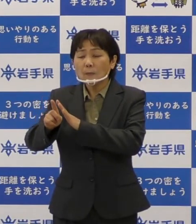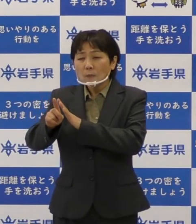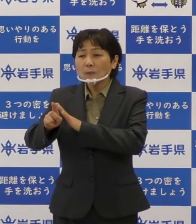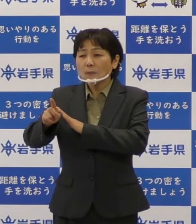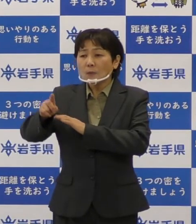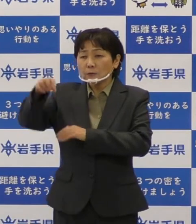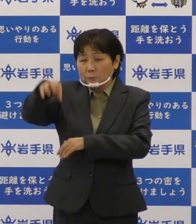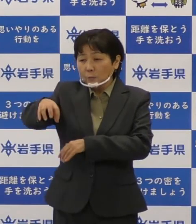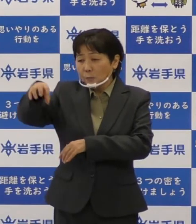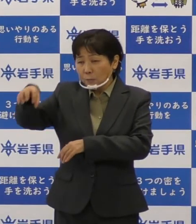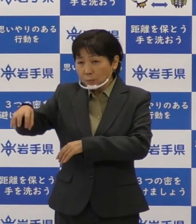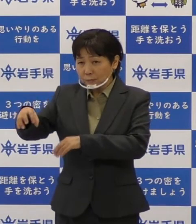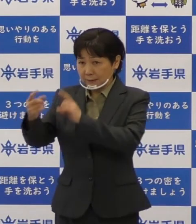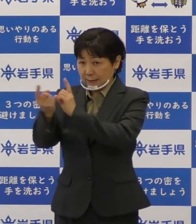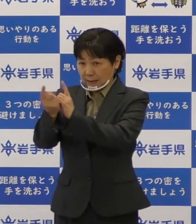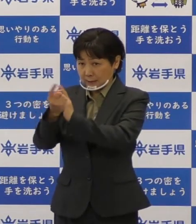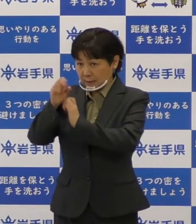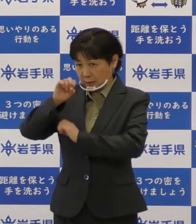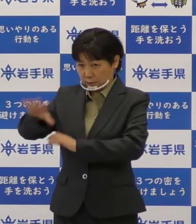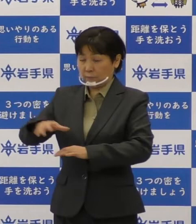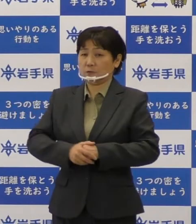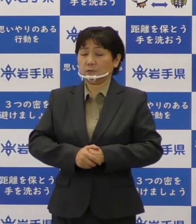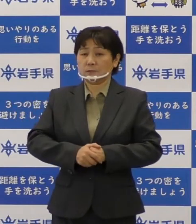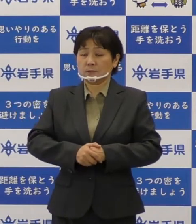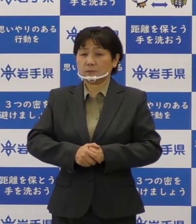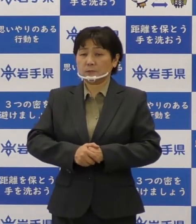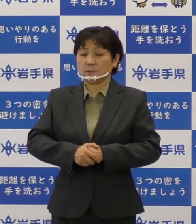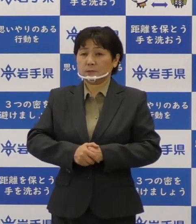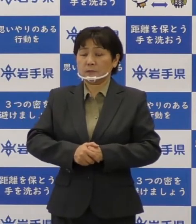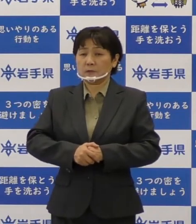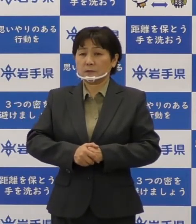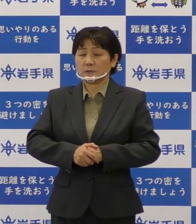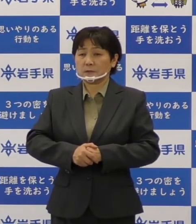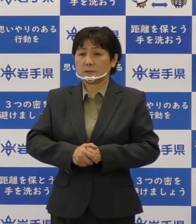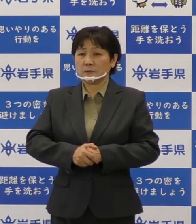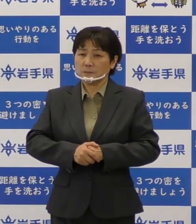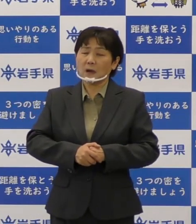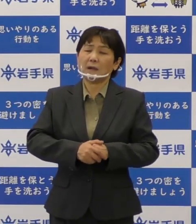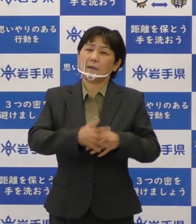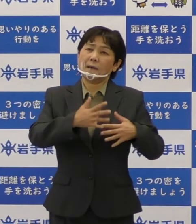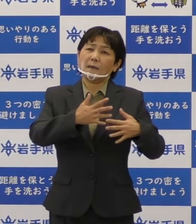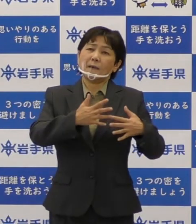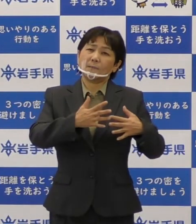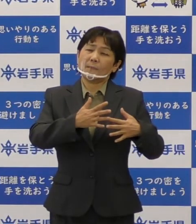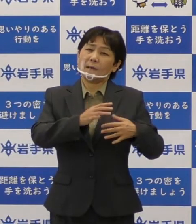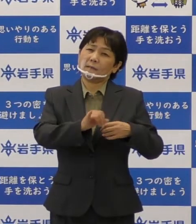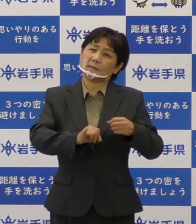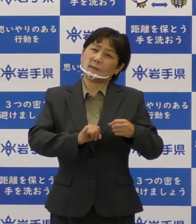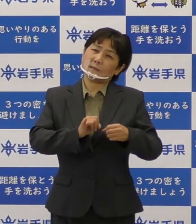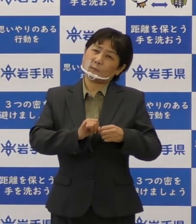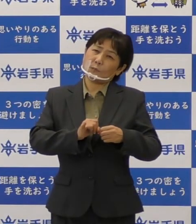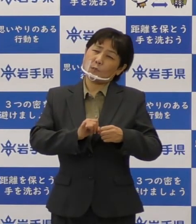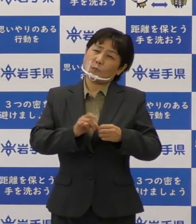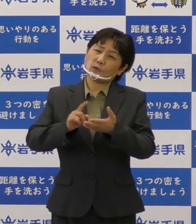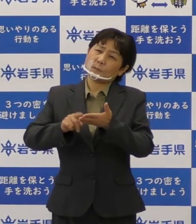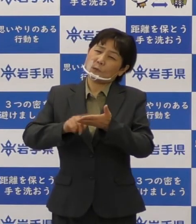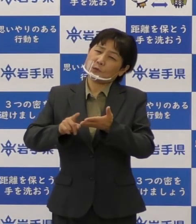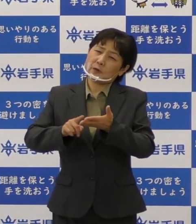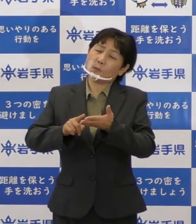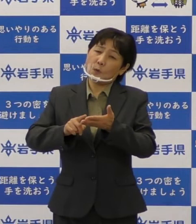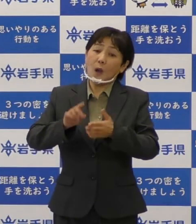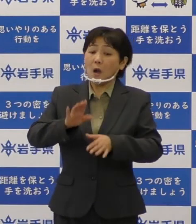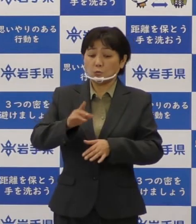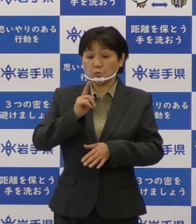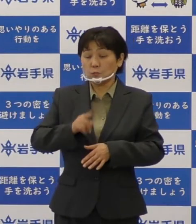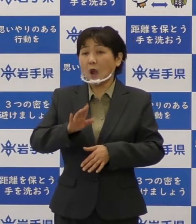これテレビじゃなくてネットだけでしか私は見てないんだけど、テレビでもあるから、少なくともネットには流れてるんですが、